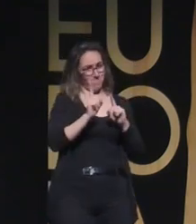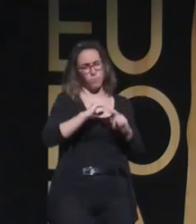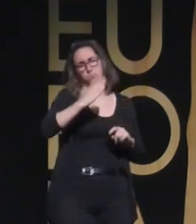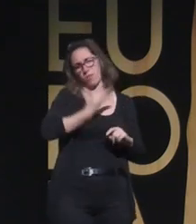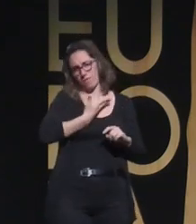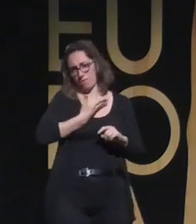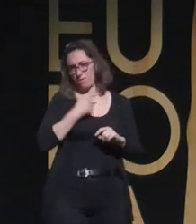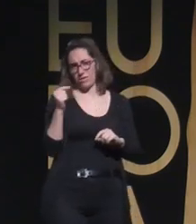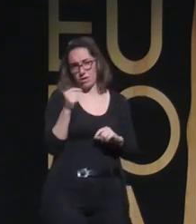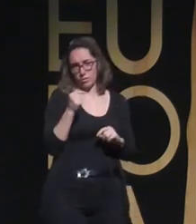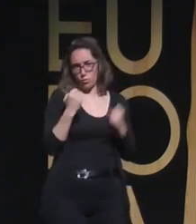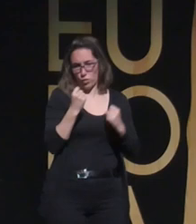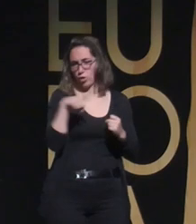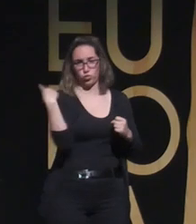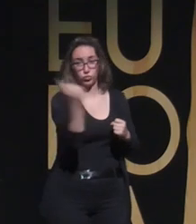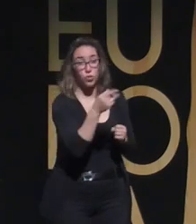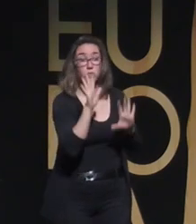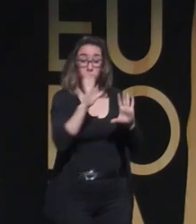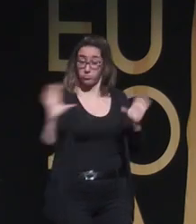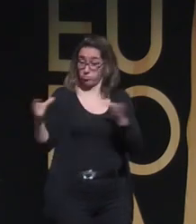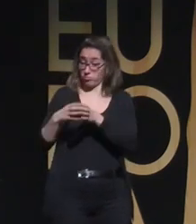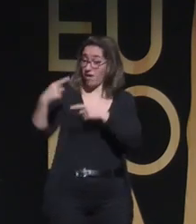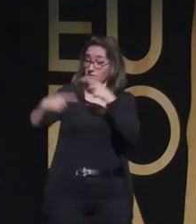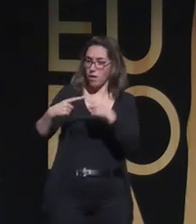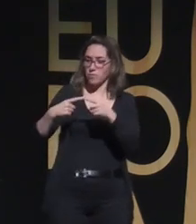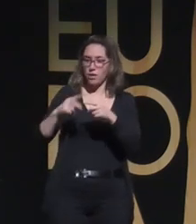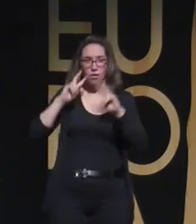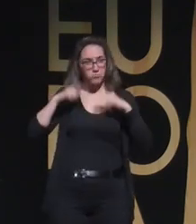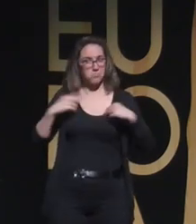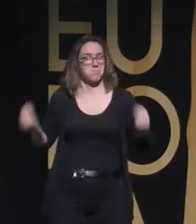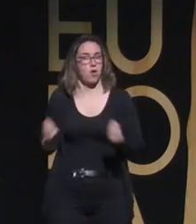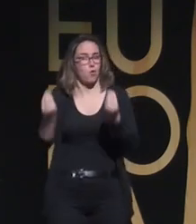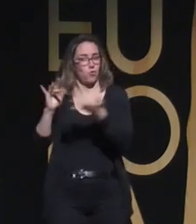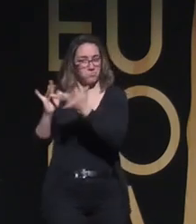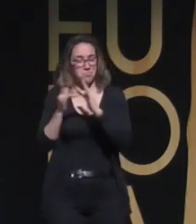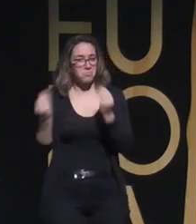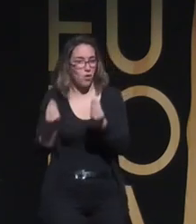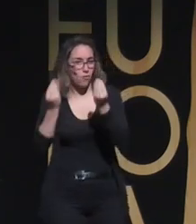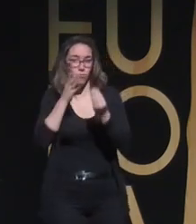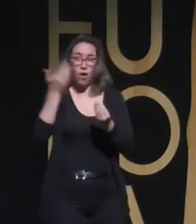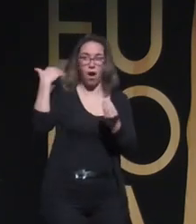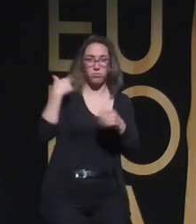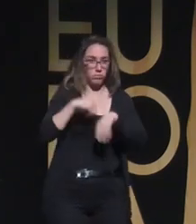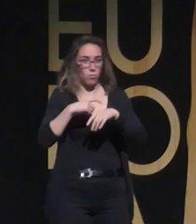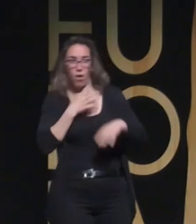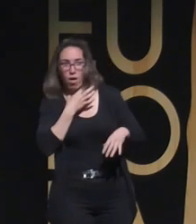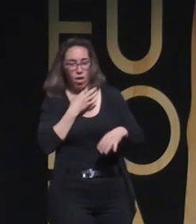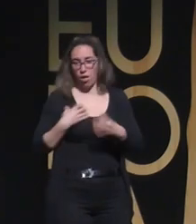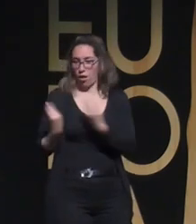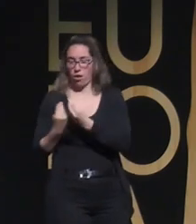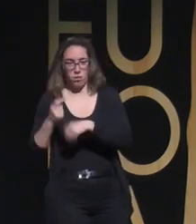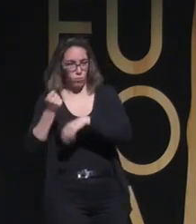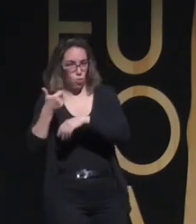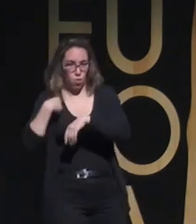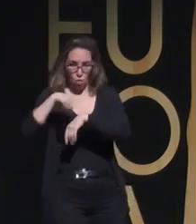el mundo. A todo el mundo. Pero hay familias que se han fortalecido encontrándose maneras que el ritmo del día a día no nos permitían. Yo me pongo a pensar, imagínate mis hijos. Yo estoy todo el